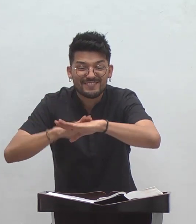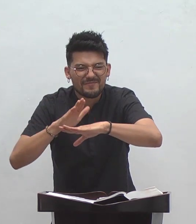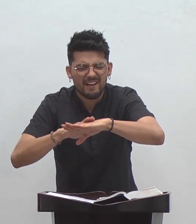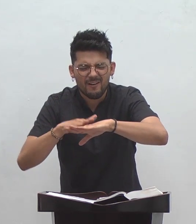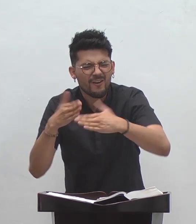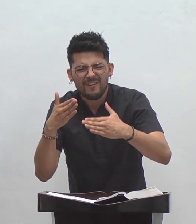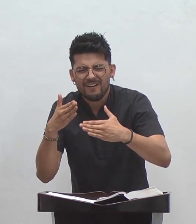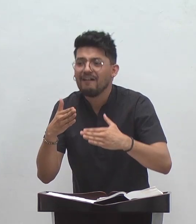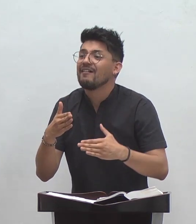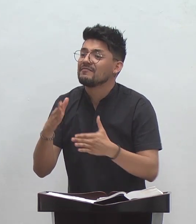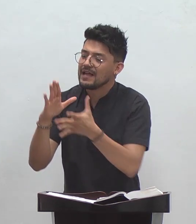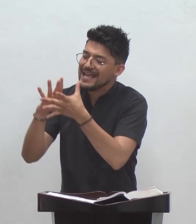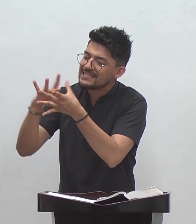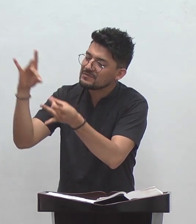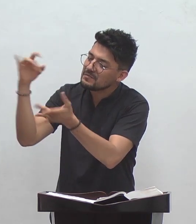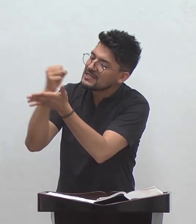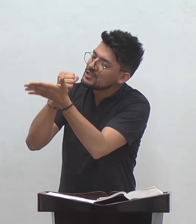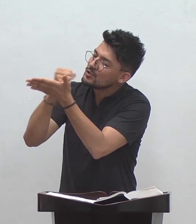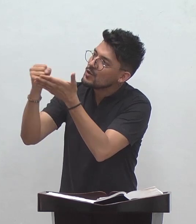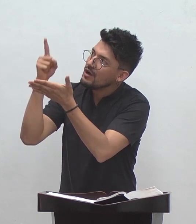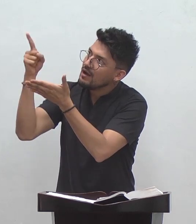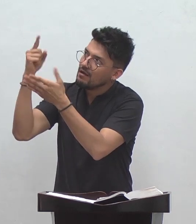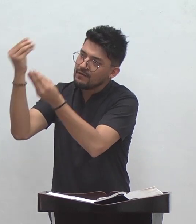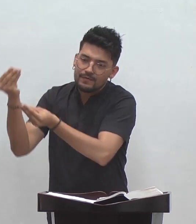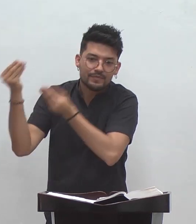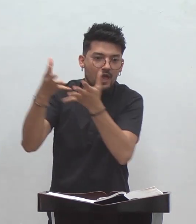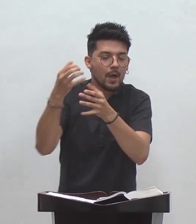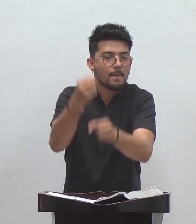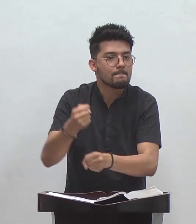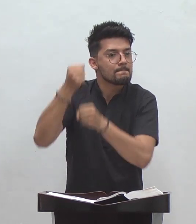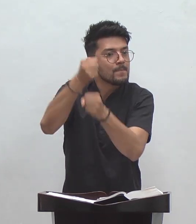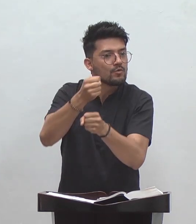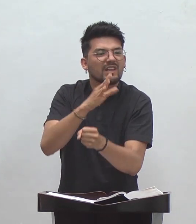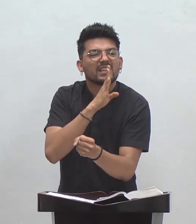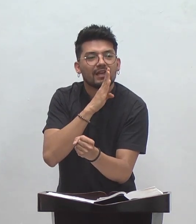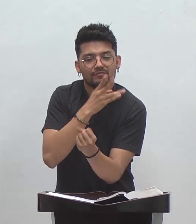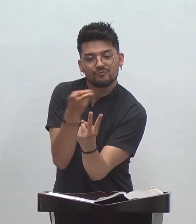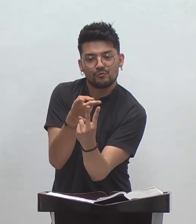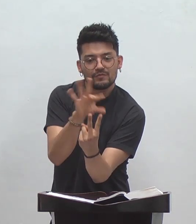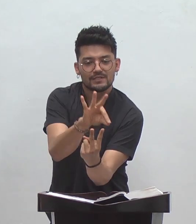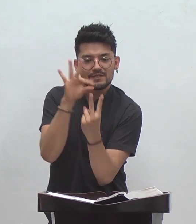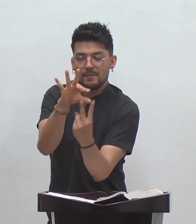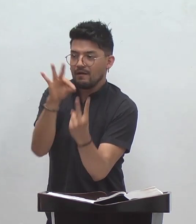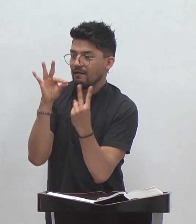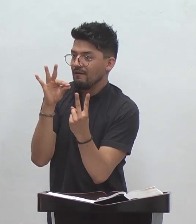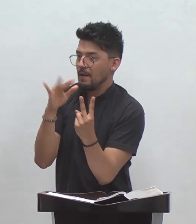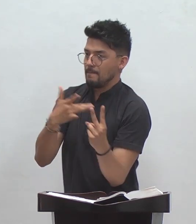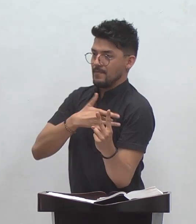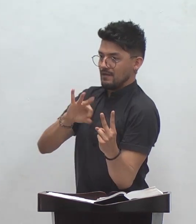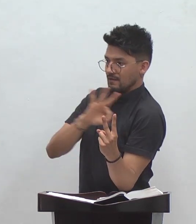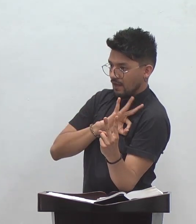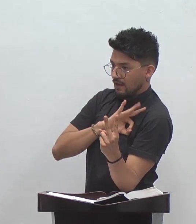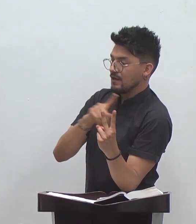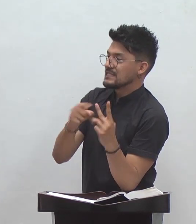Dios en el Nuevo Testamento también hace un llamado, pero lo hace a través del Espíritu Santo y les imparte poder y